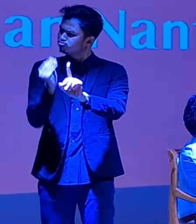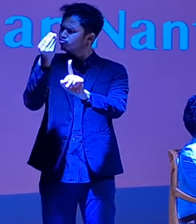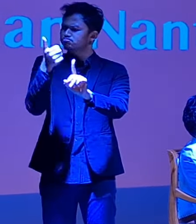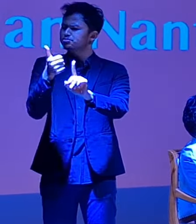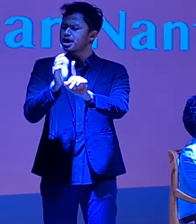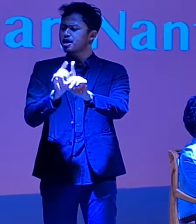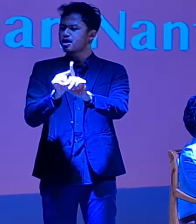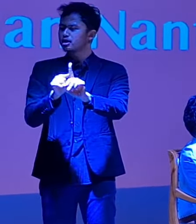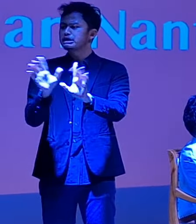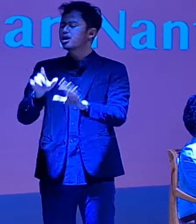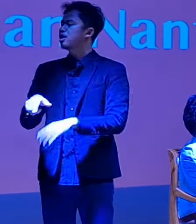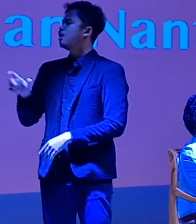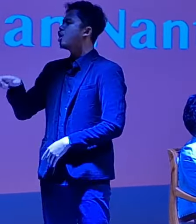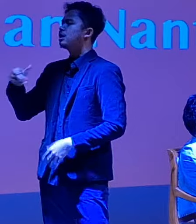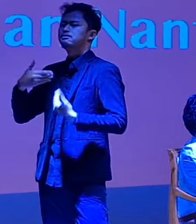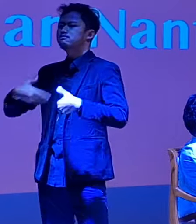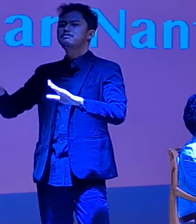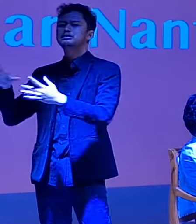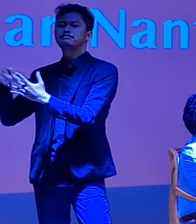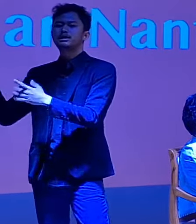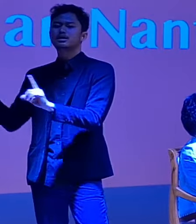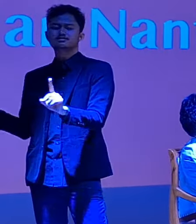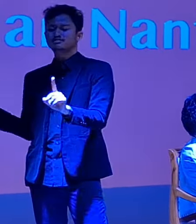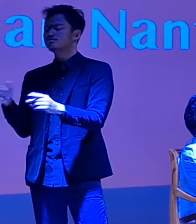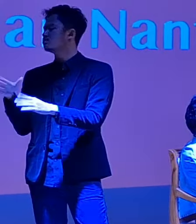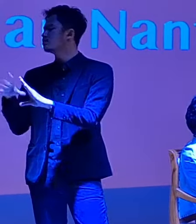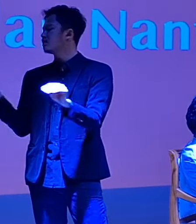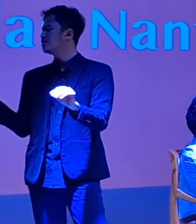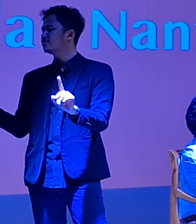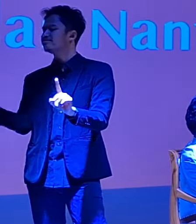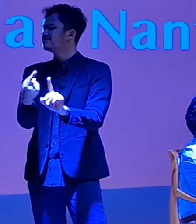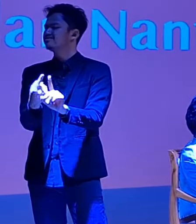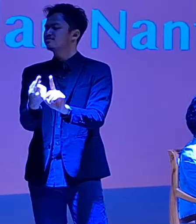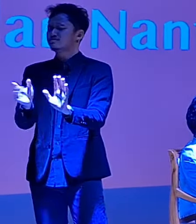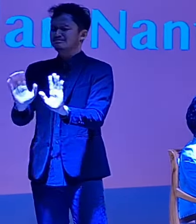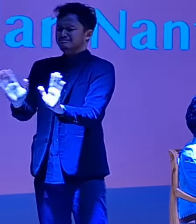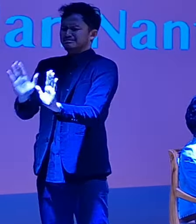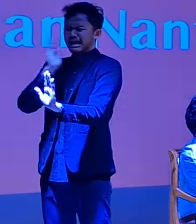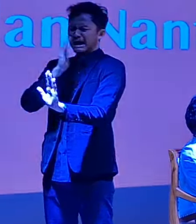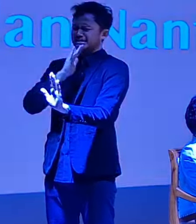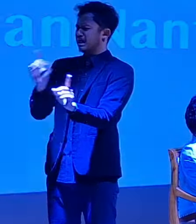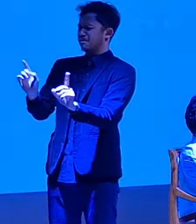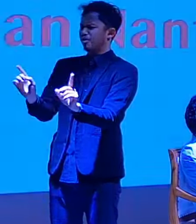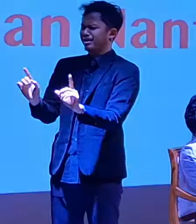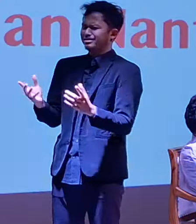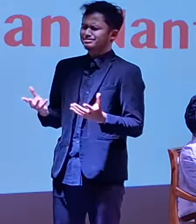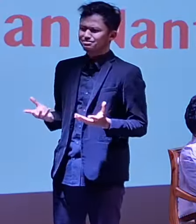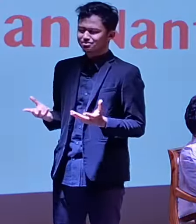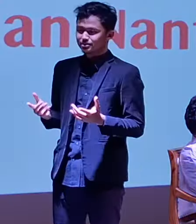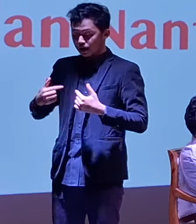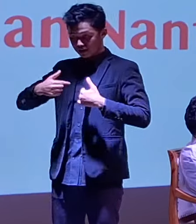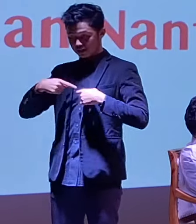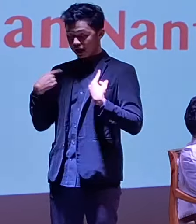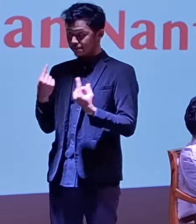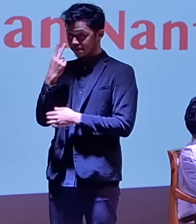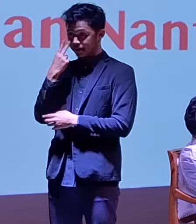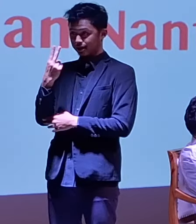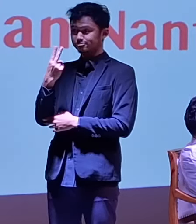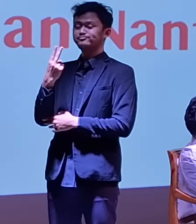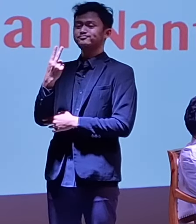description, lalu taruh siapa saja, lalu akan deliver. Tidak mungkin. Jadi harus orang yang tepat. Nah, pada waktu itu, kami